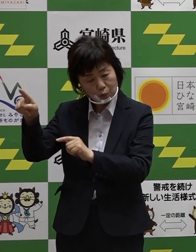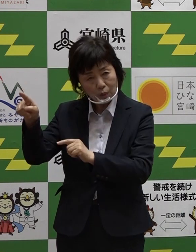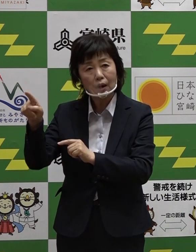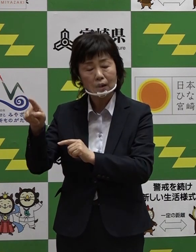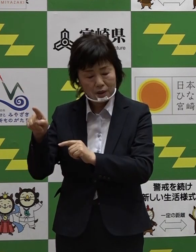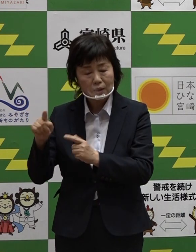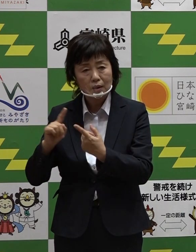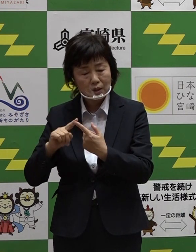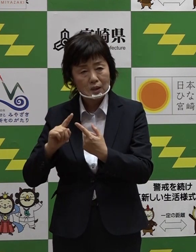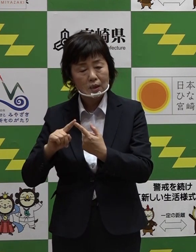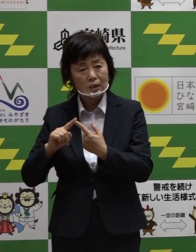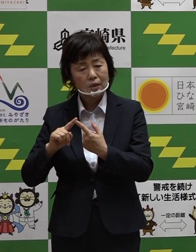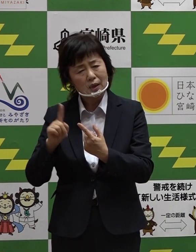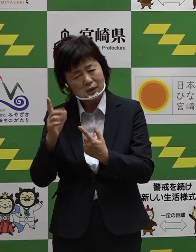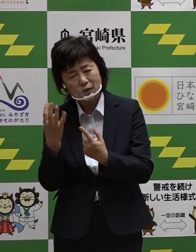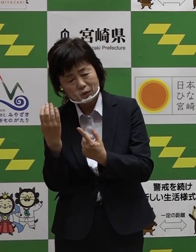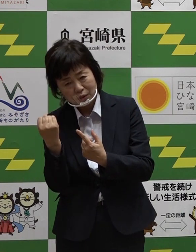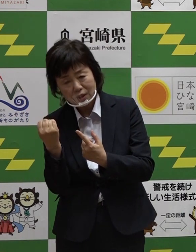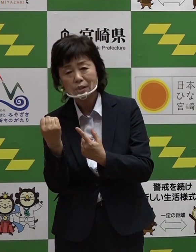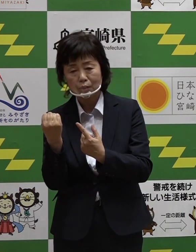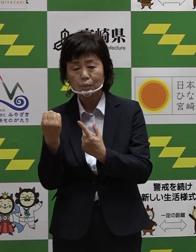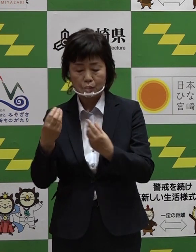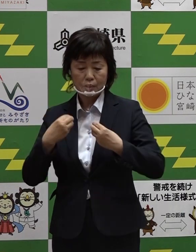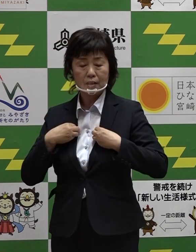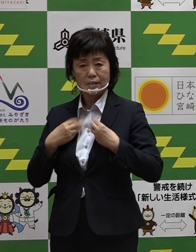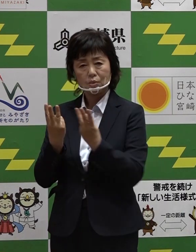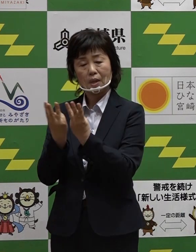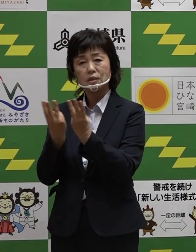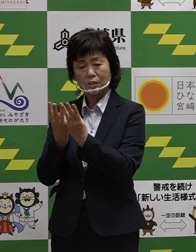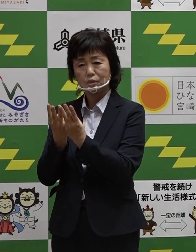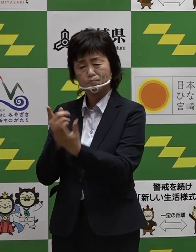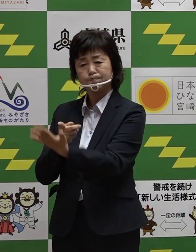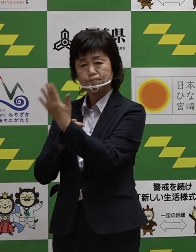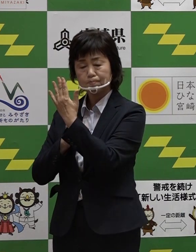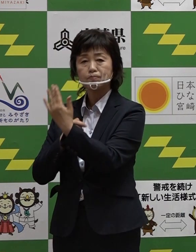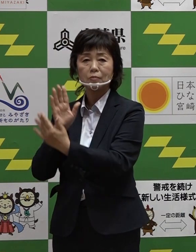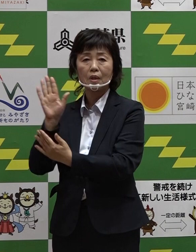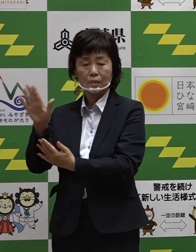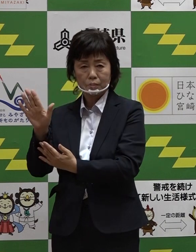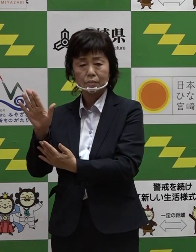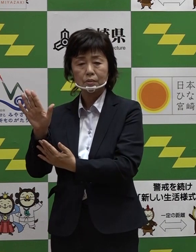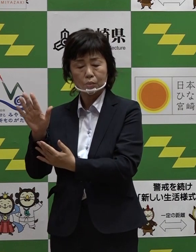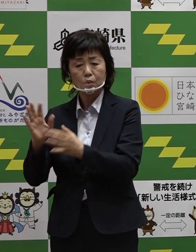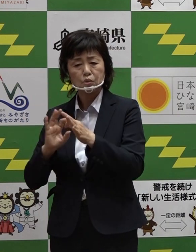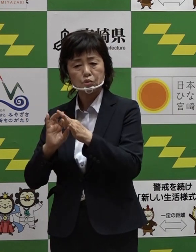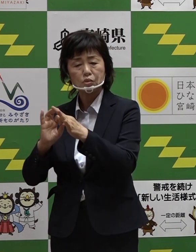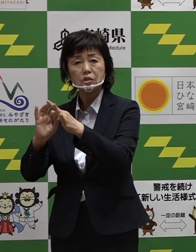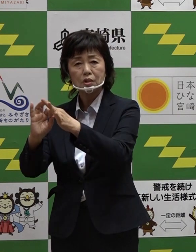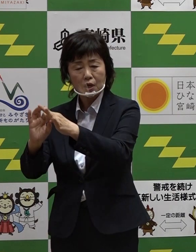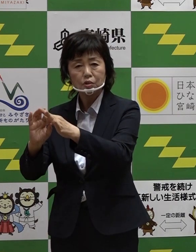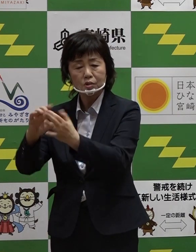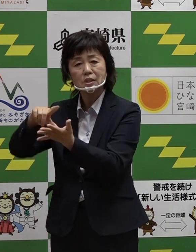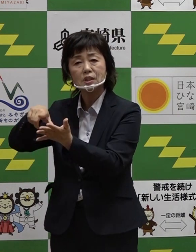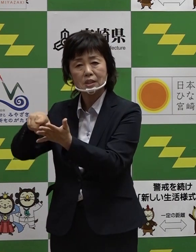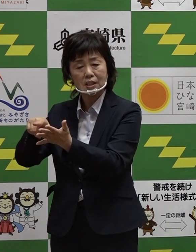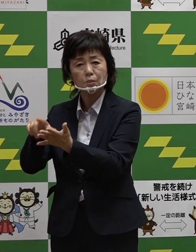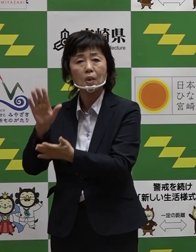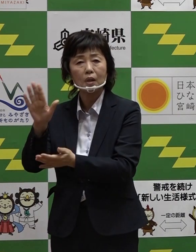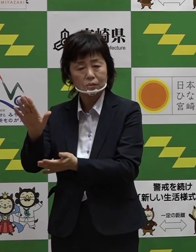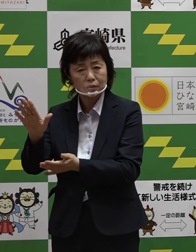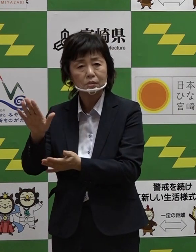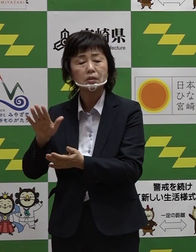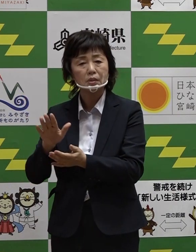ですね、やはり何十人という単位で、今も感染が続いているということであります